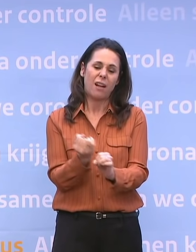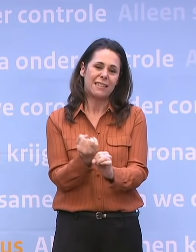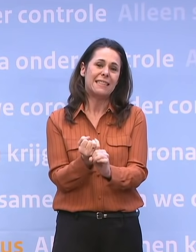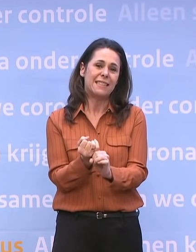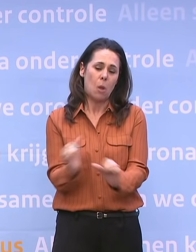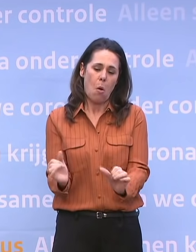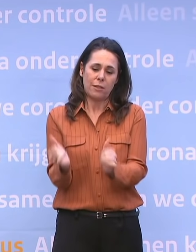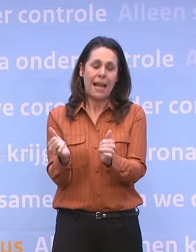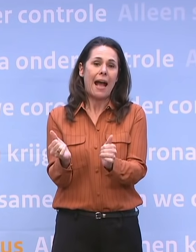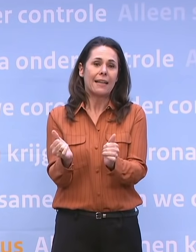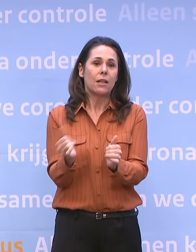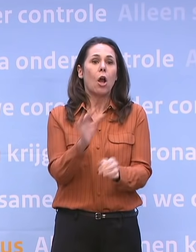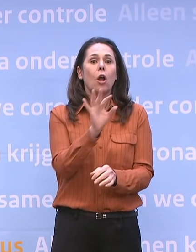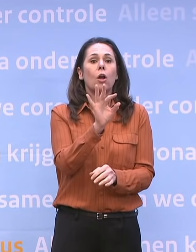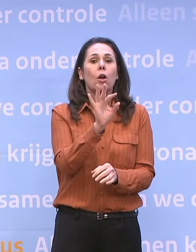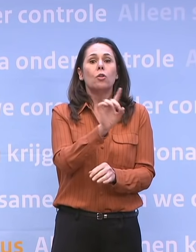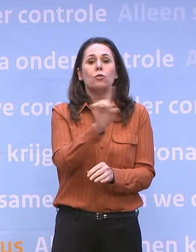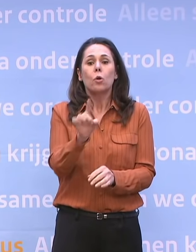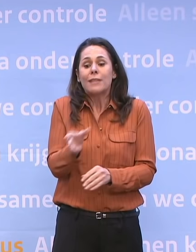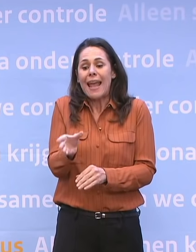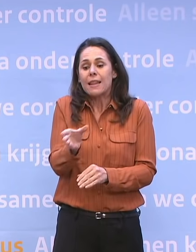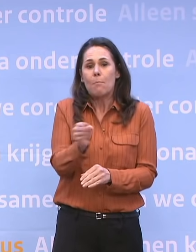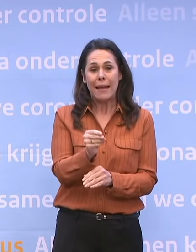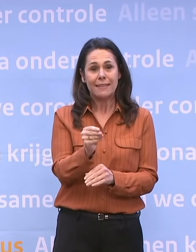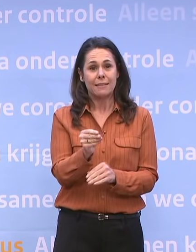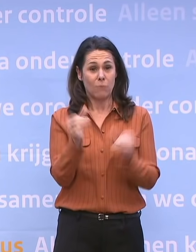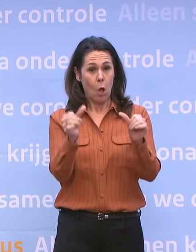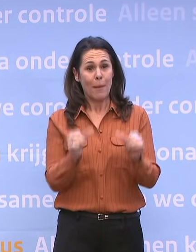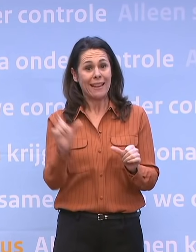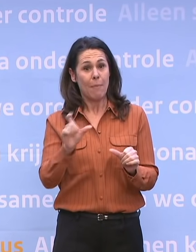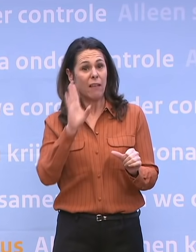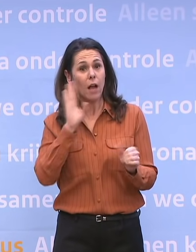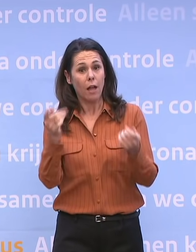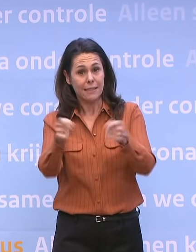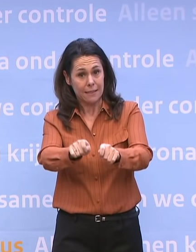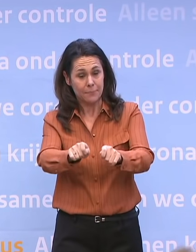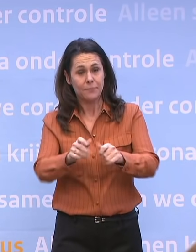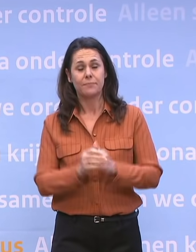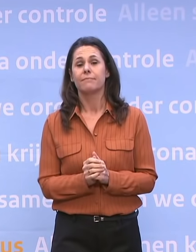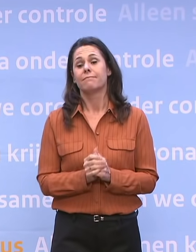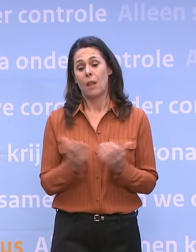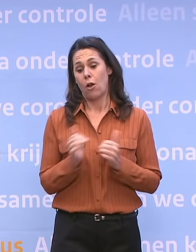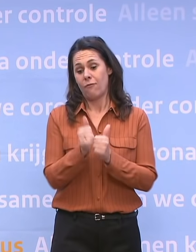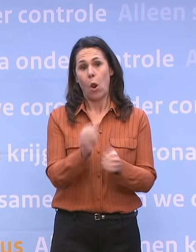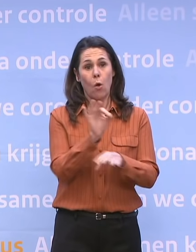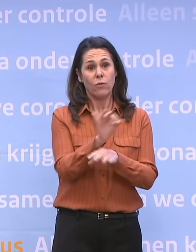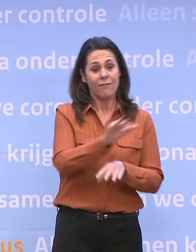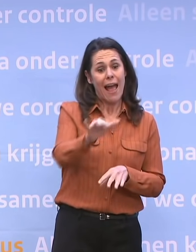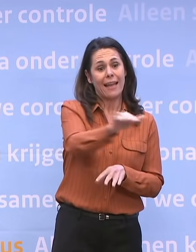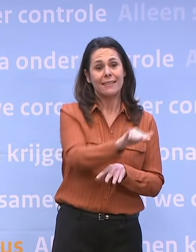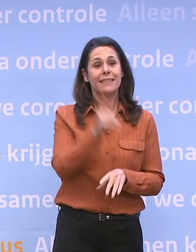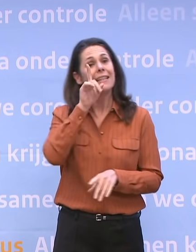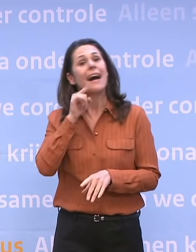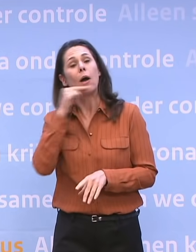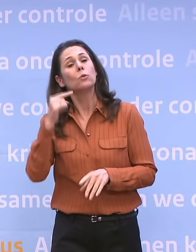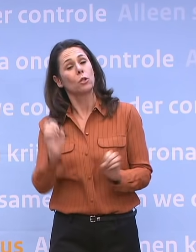ieder geval tot en met de geplande meivakantie gesloten blijven. Daarmee geven we duidelijkheid aan onderwijs en de